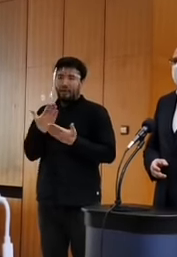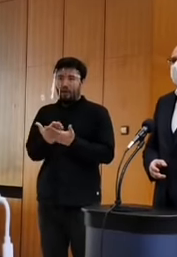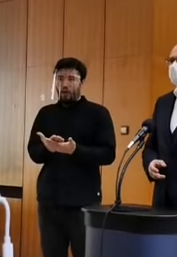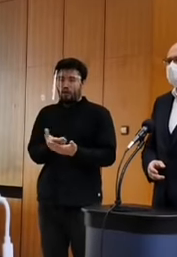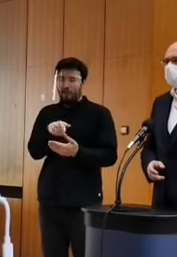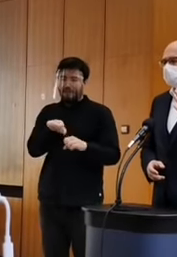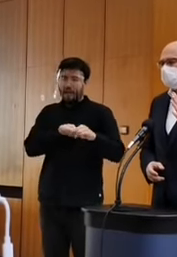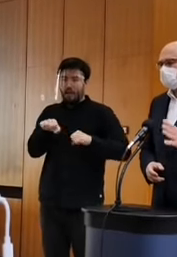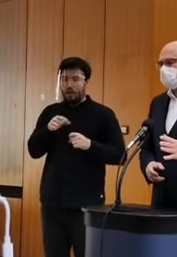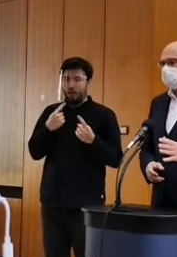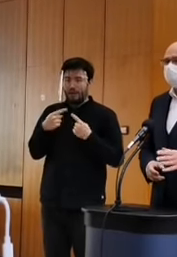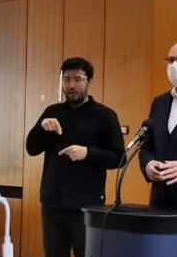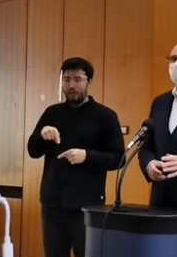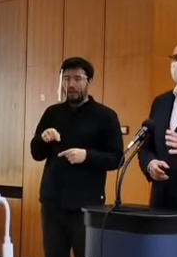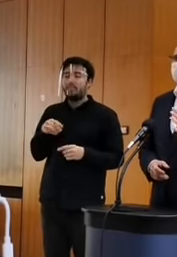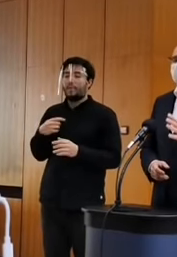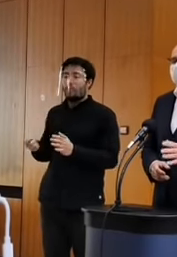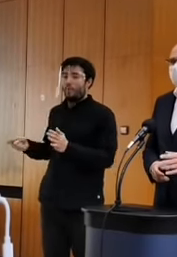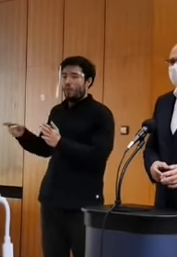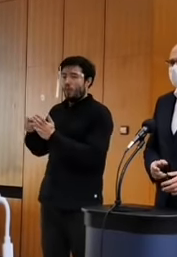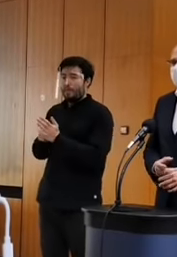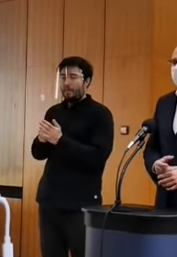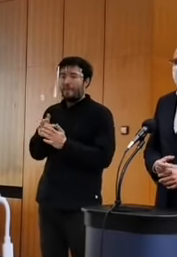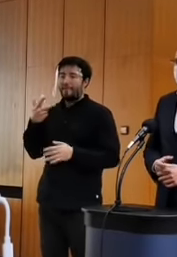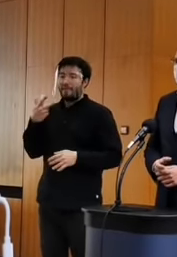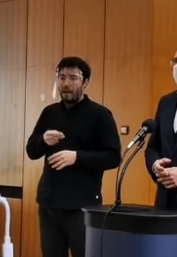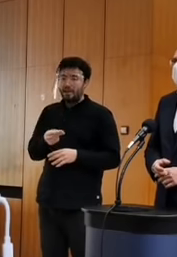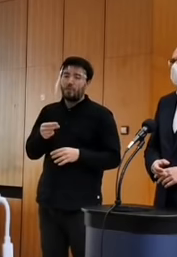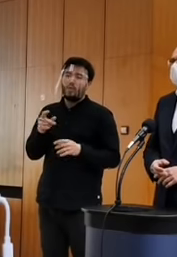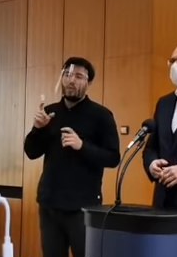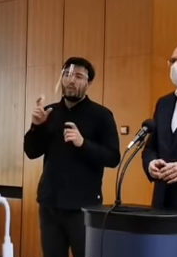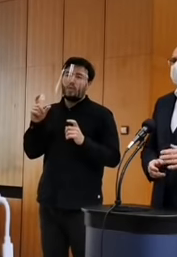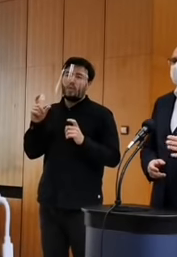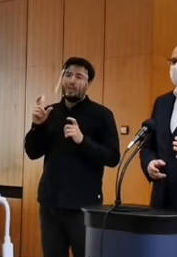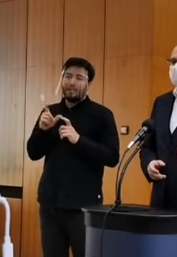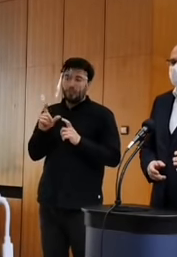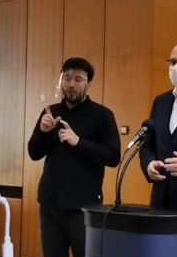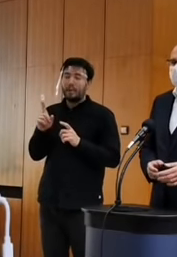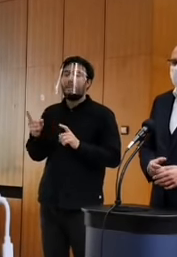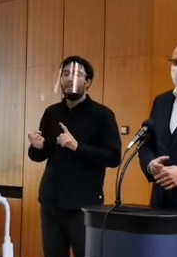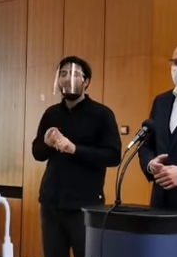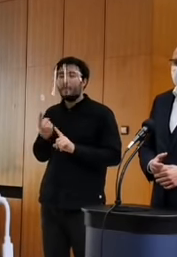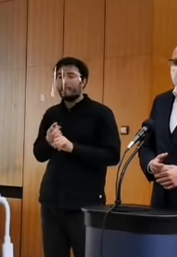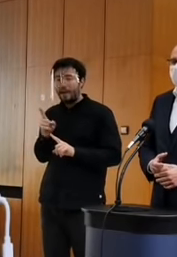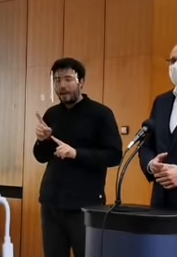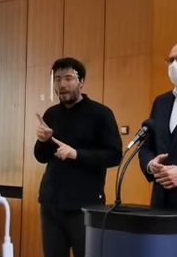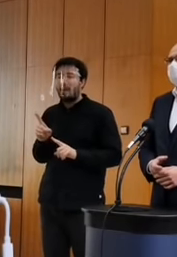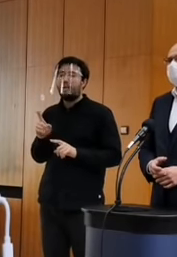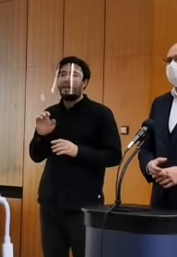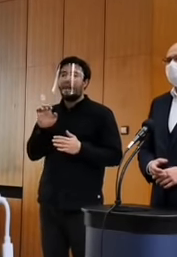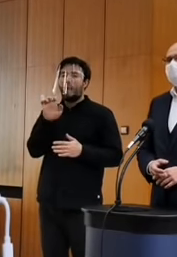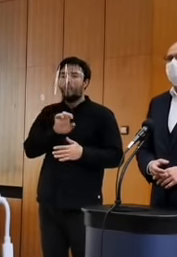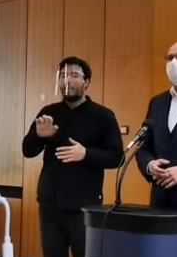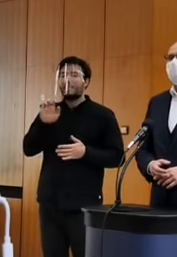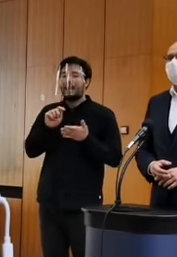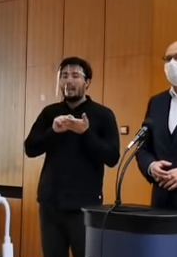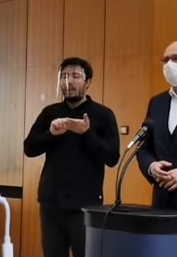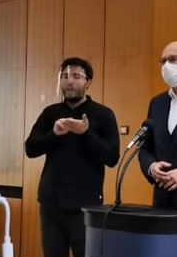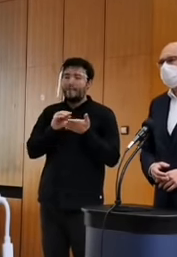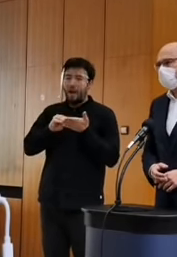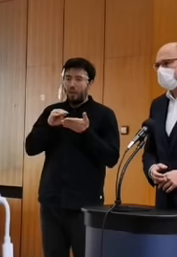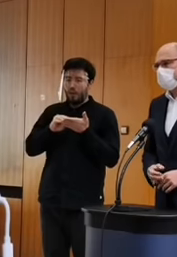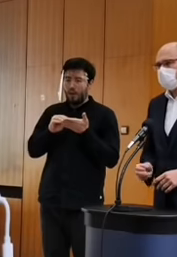že nakúpime vakcínu Sputnik, ale aj ktorúkoľvek inú, ak bude mať registráciu Európskej liekovej agentúry,